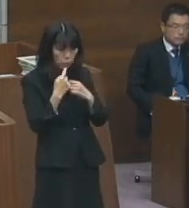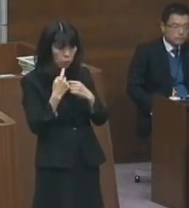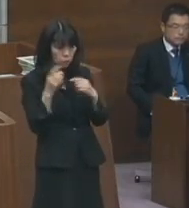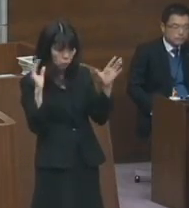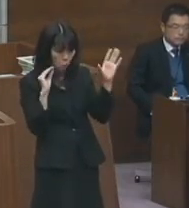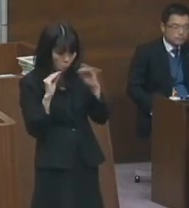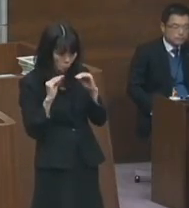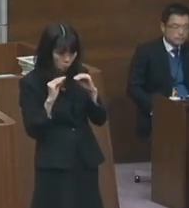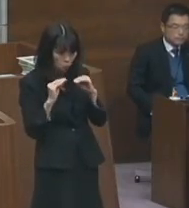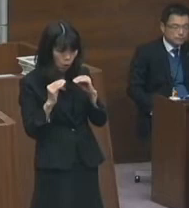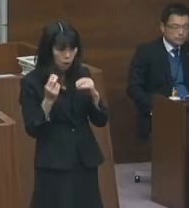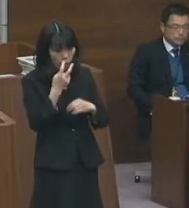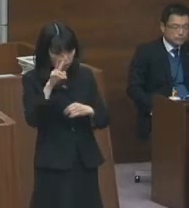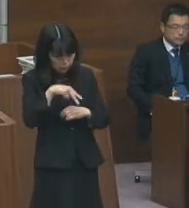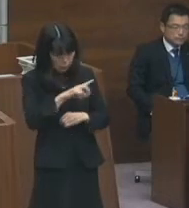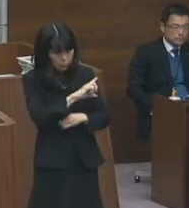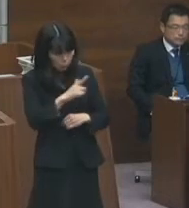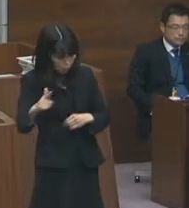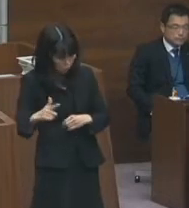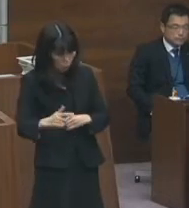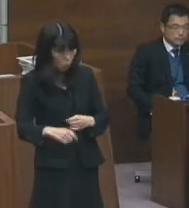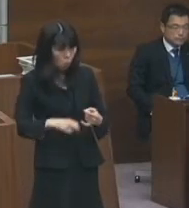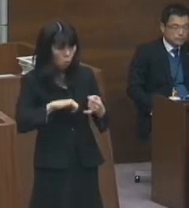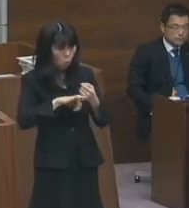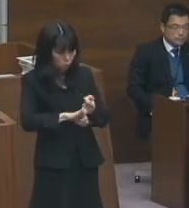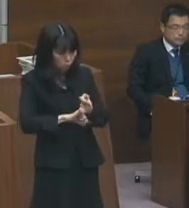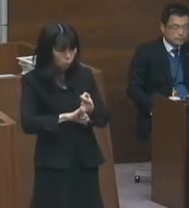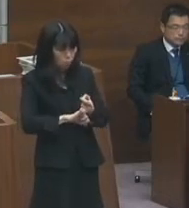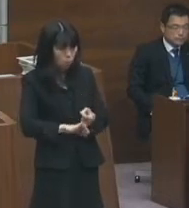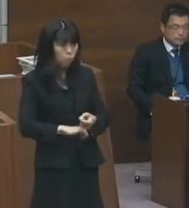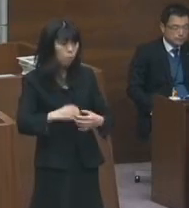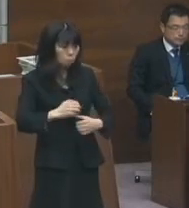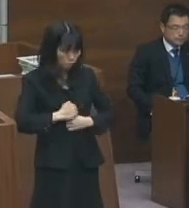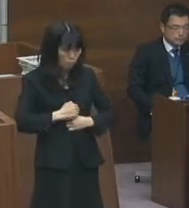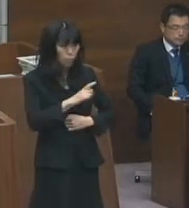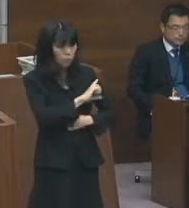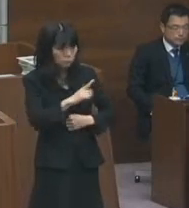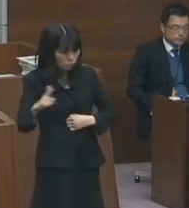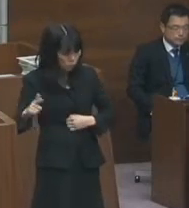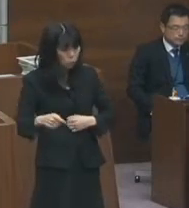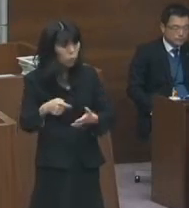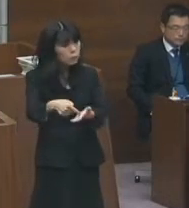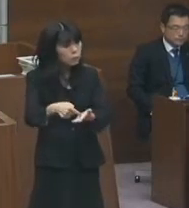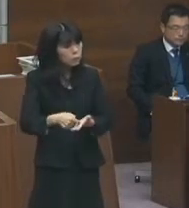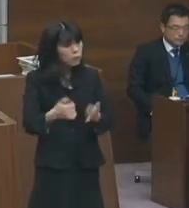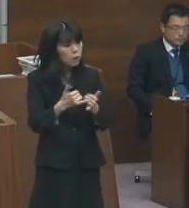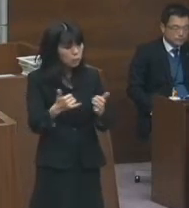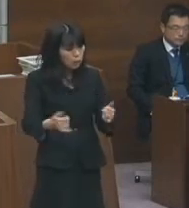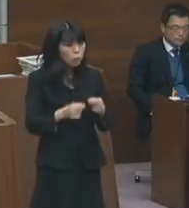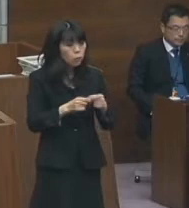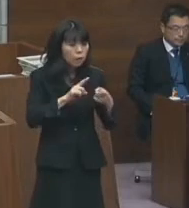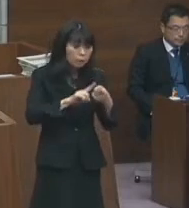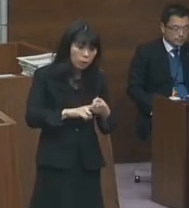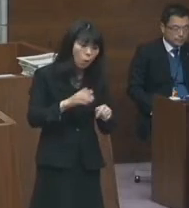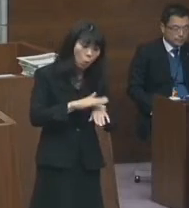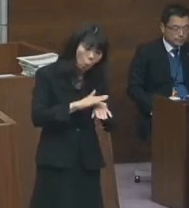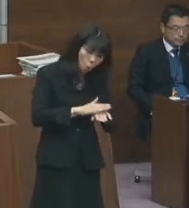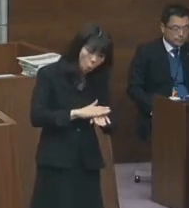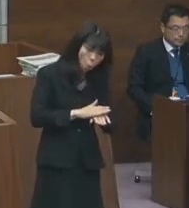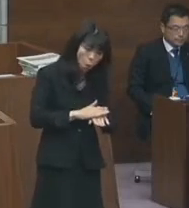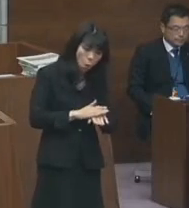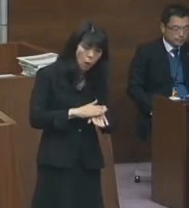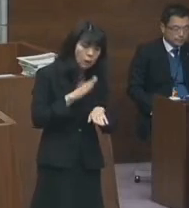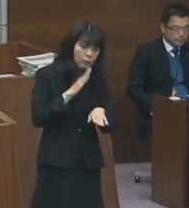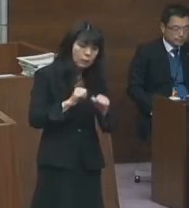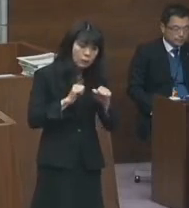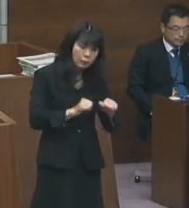受の禁止などのコンプライアンスの徹底等につきましては、申請者から具体的な方法や実施体制の提